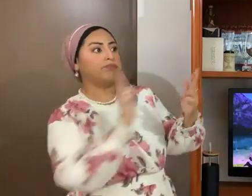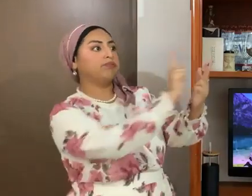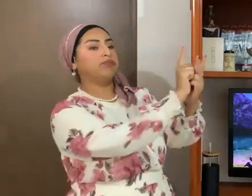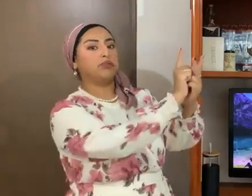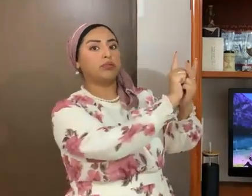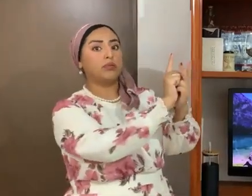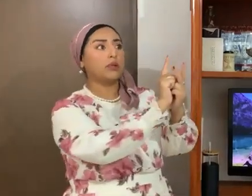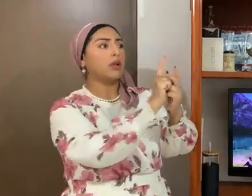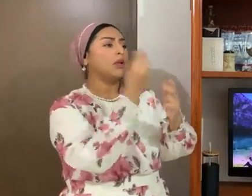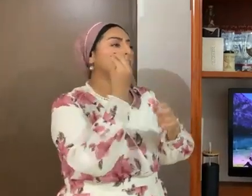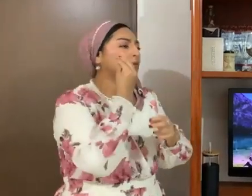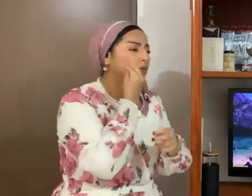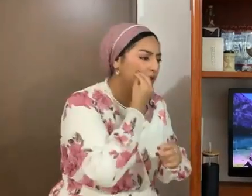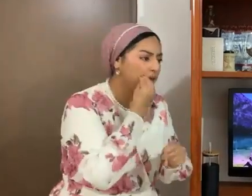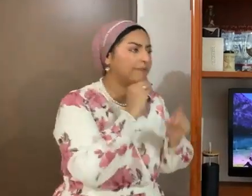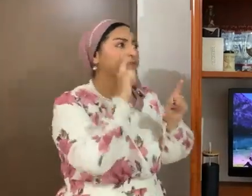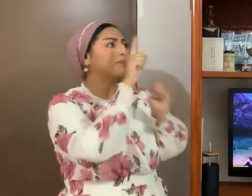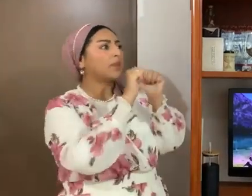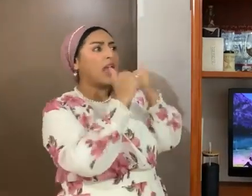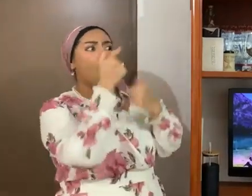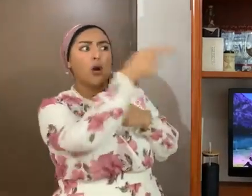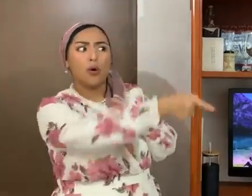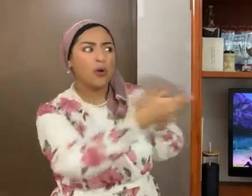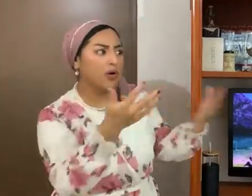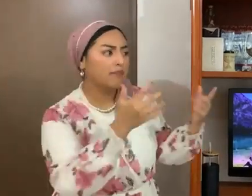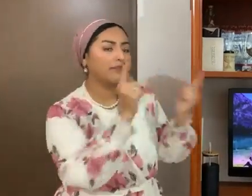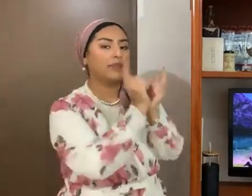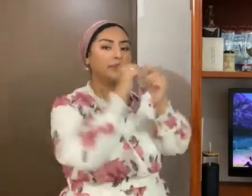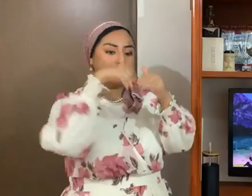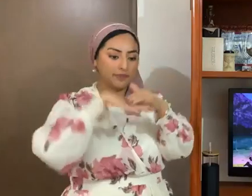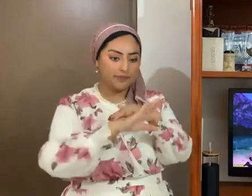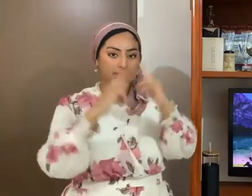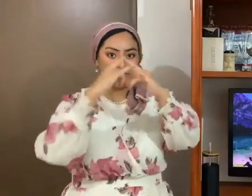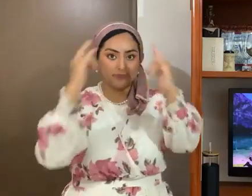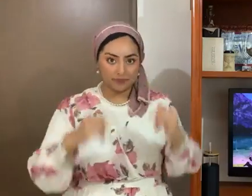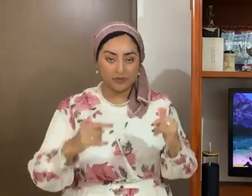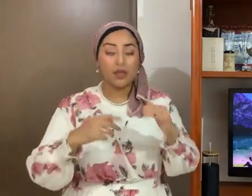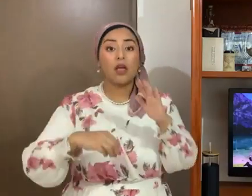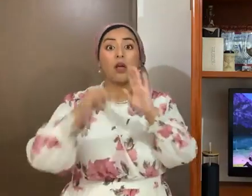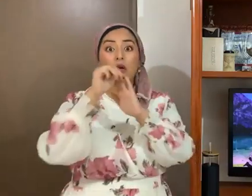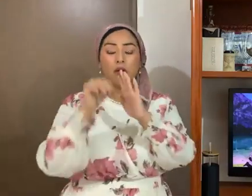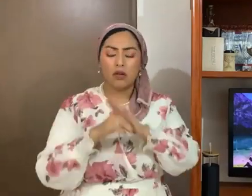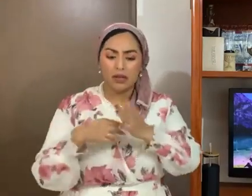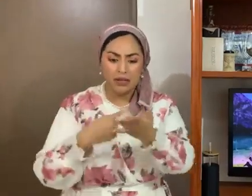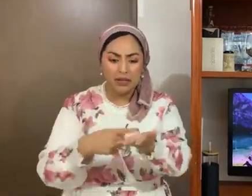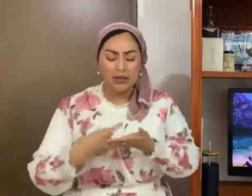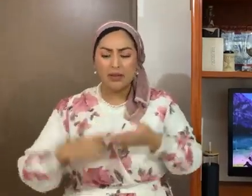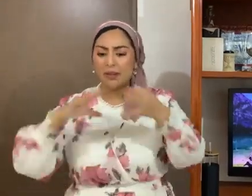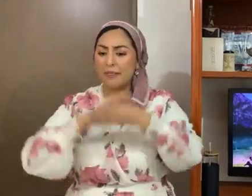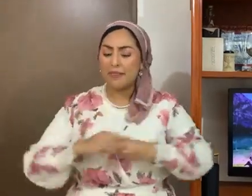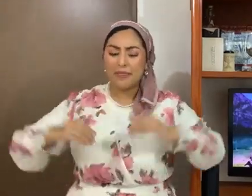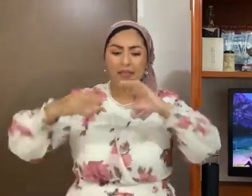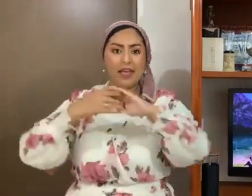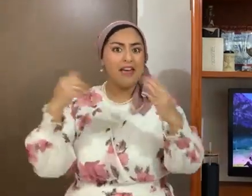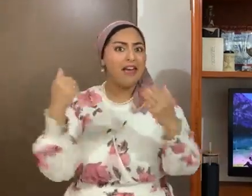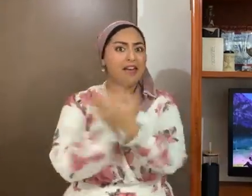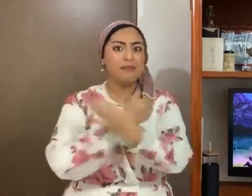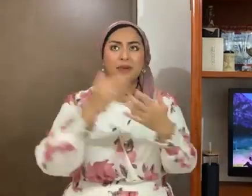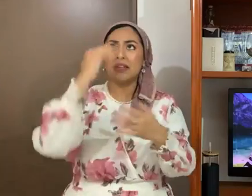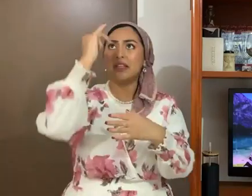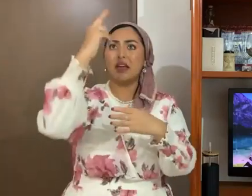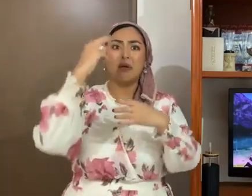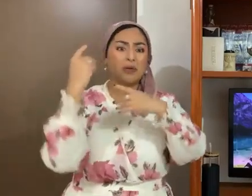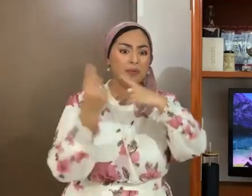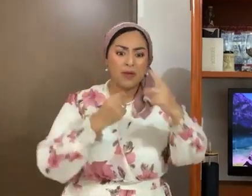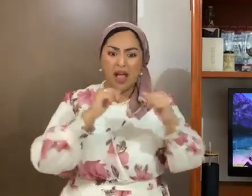inclinó y lo besó, y se preguntaron el uno al otro cómo estaban, y vinieron a la tienda. Y Moisés contó a su suegro todas las cosas que Yahweh había hecho